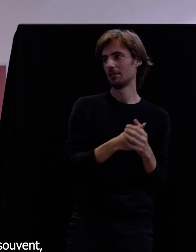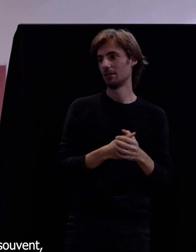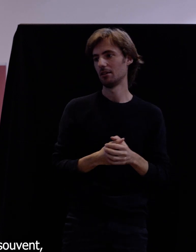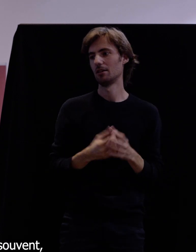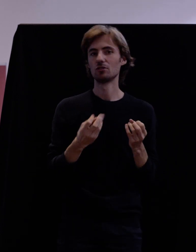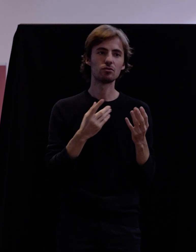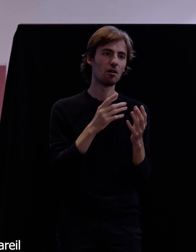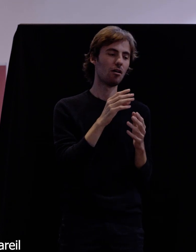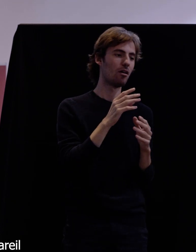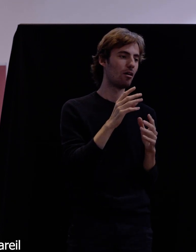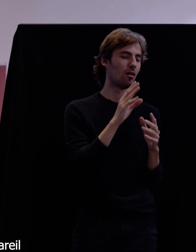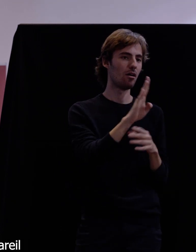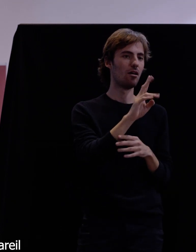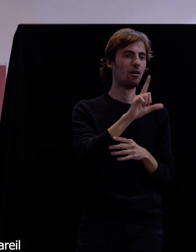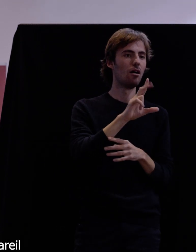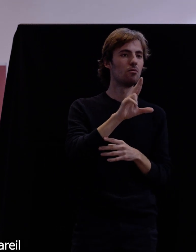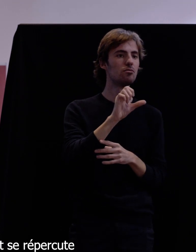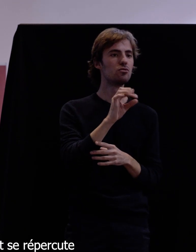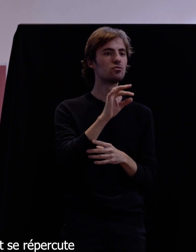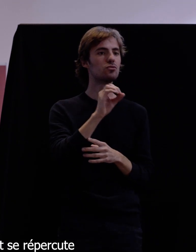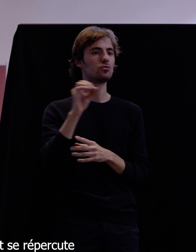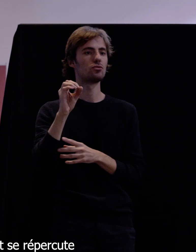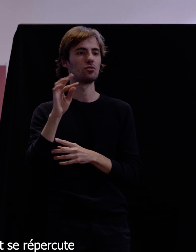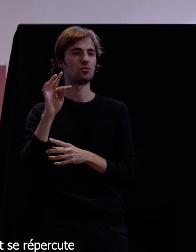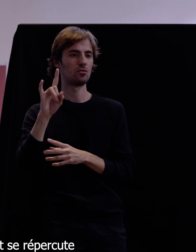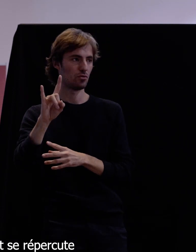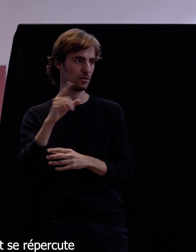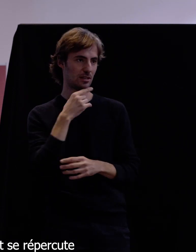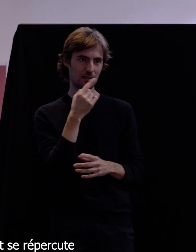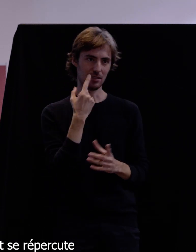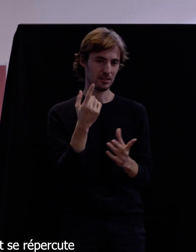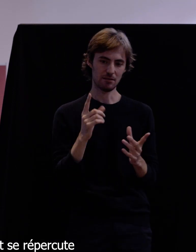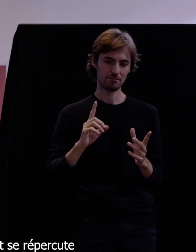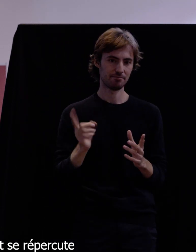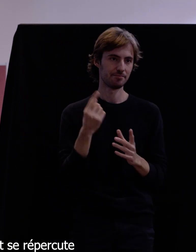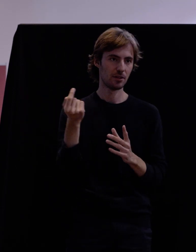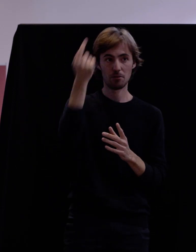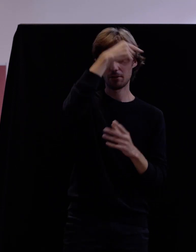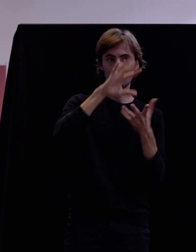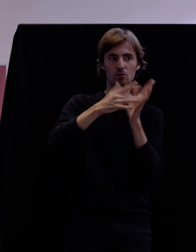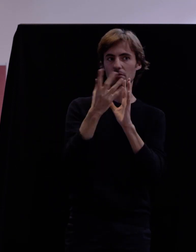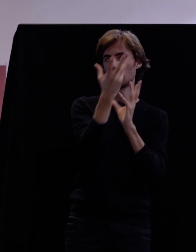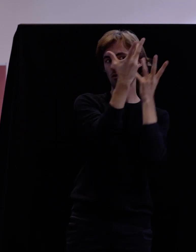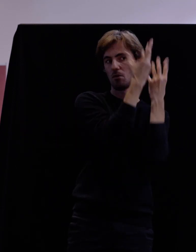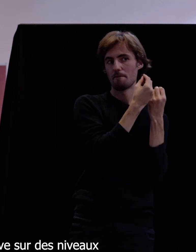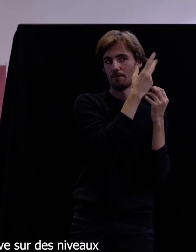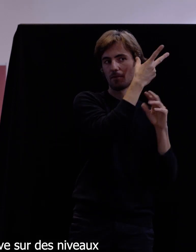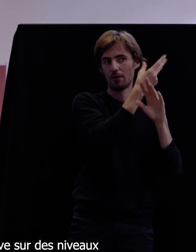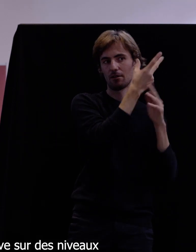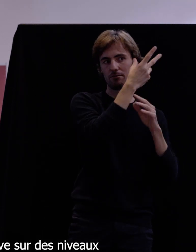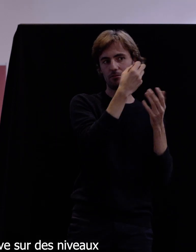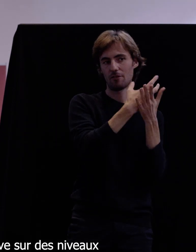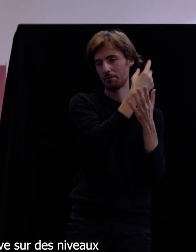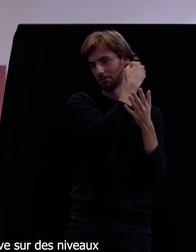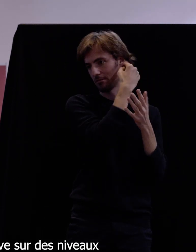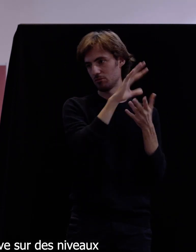maintenant c'est en Bluetooth, à l'appareil qui est dans la bonne oreille. Donc en fait, tout se répercute dans la bonne oreille. Et puis, quand